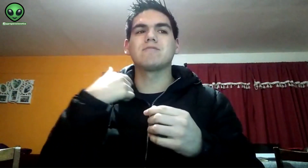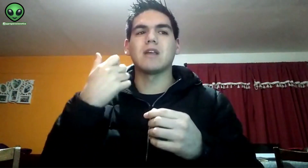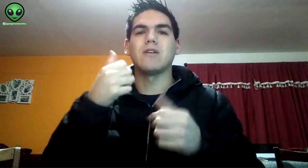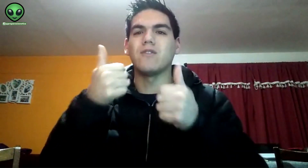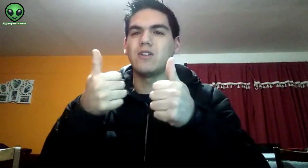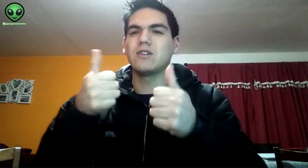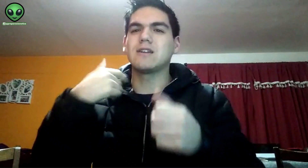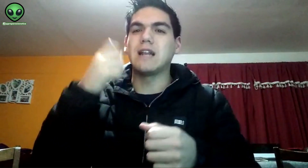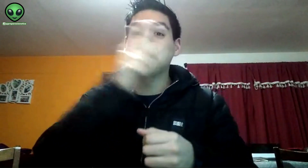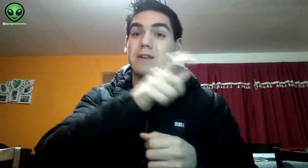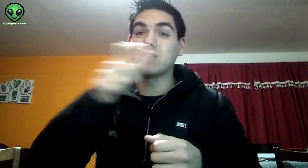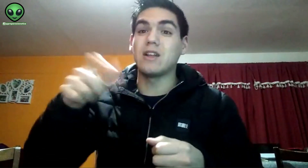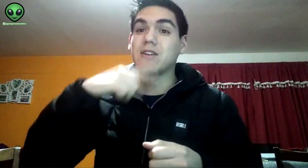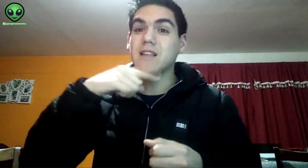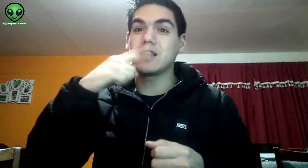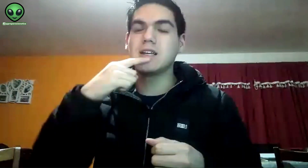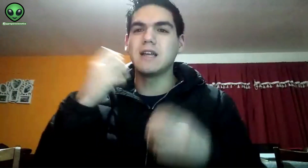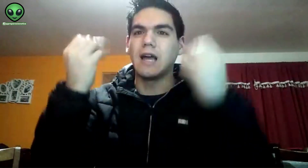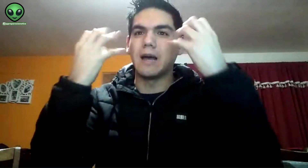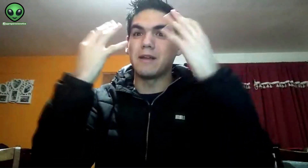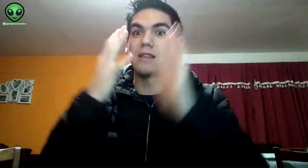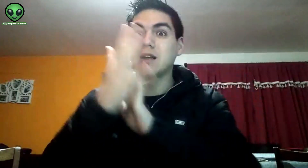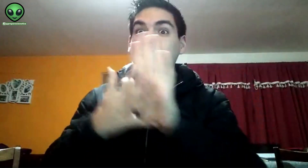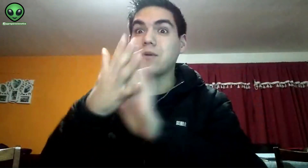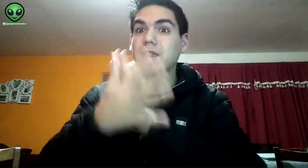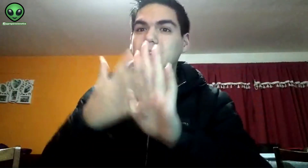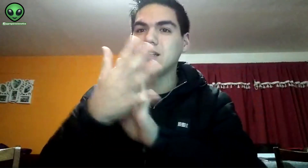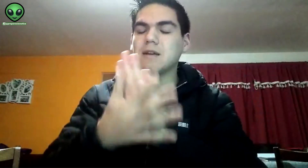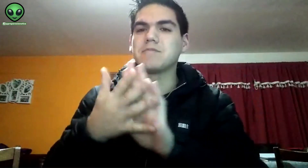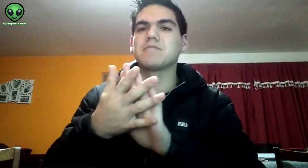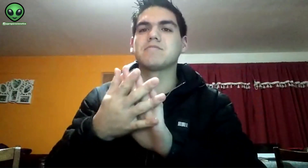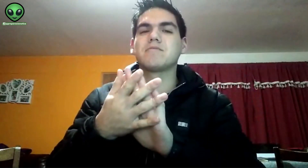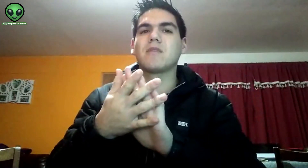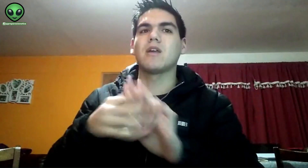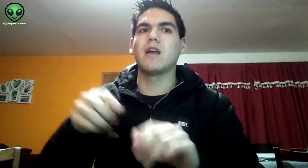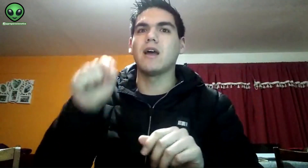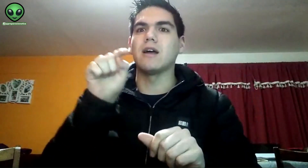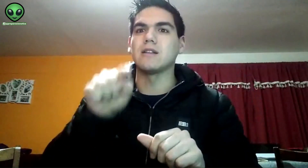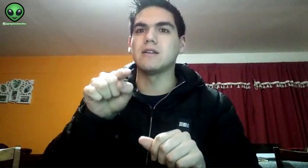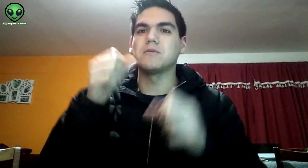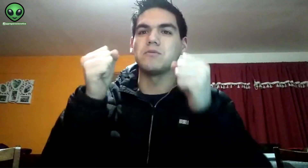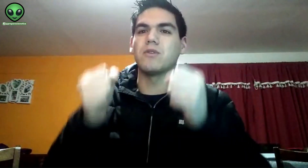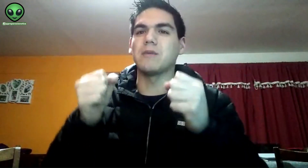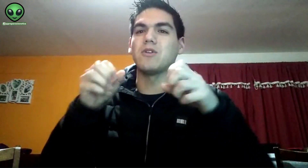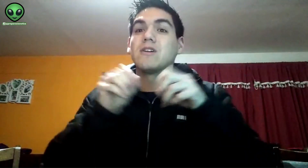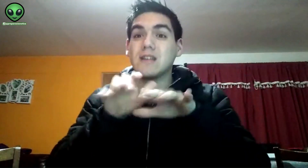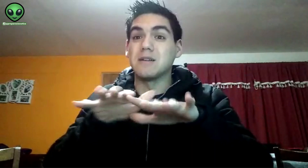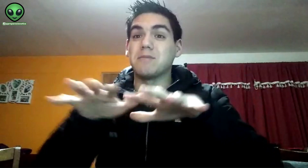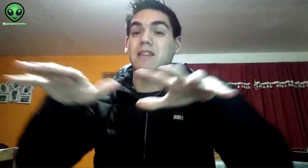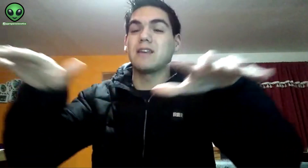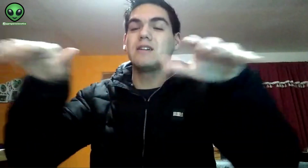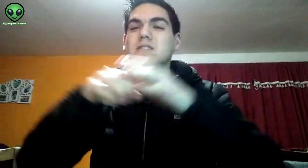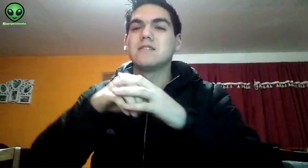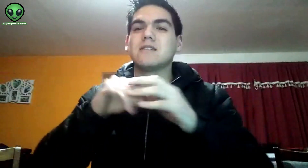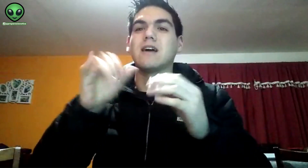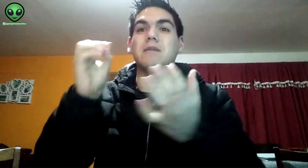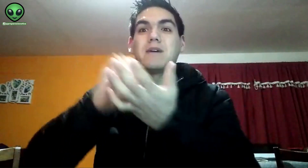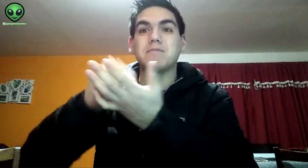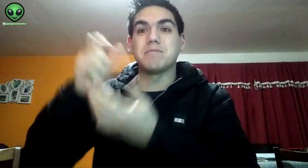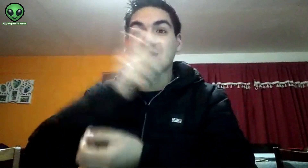es bueno que la persona oyente aprenda en lengua de señas. Así podemos expandir a más